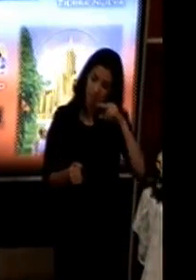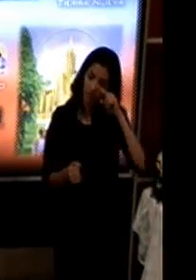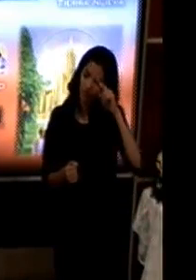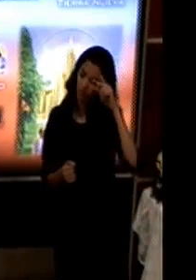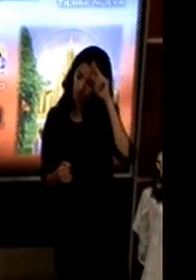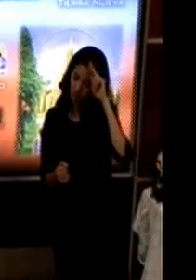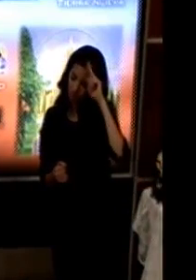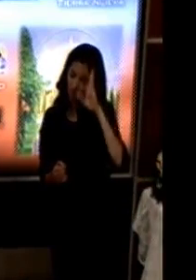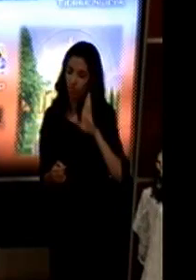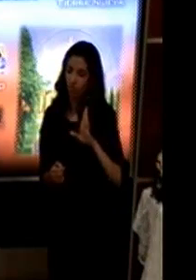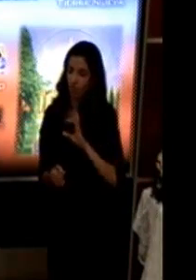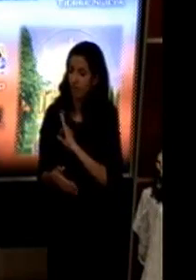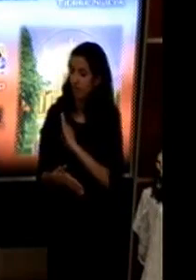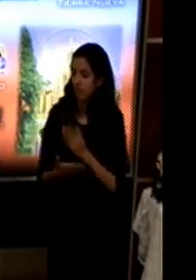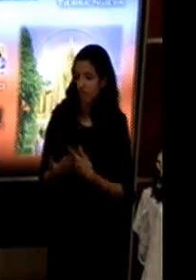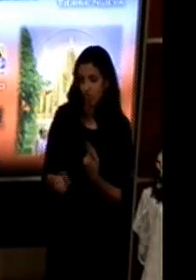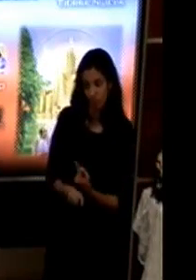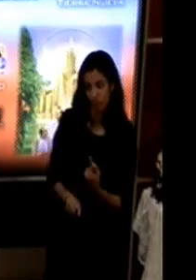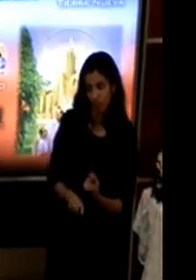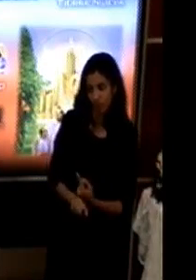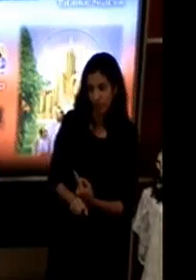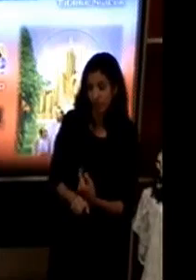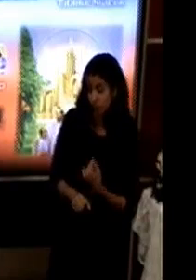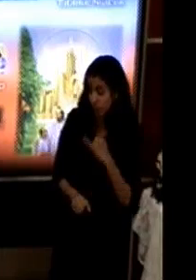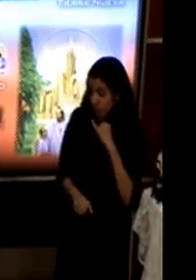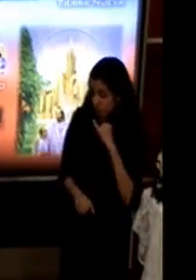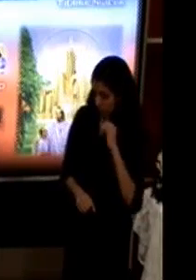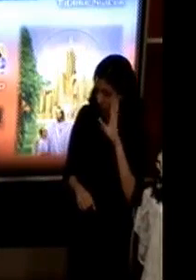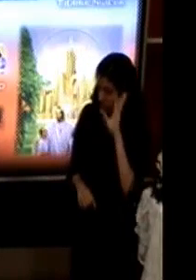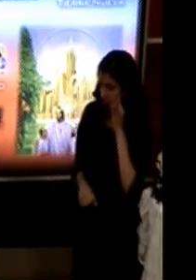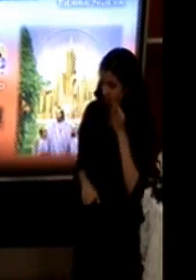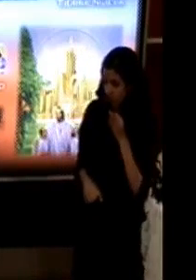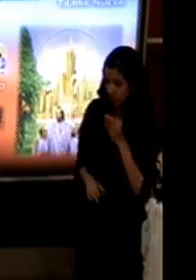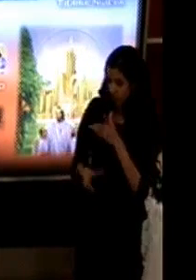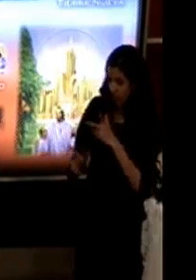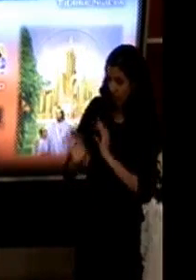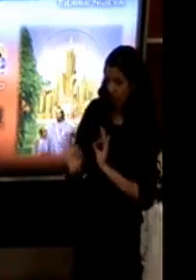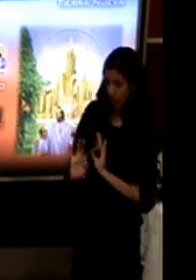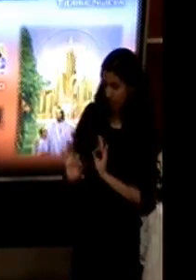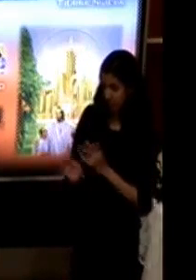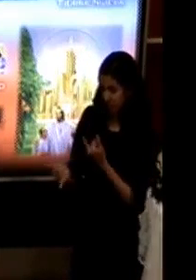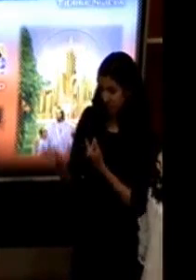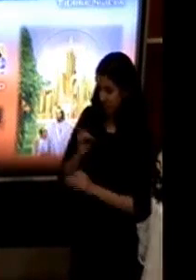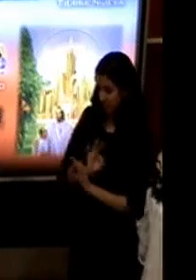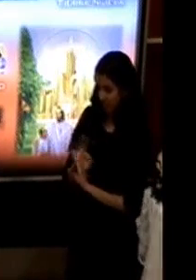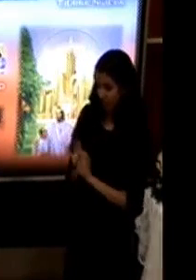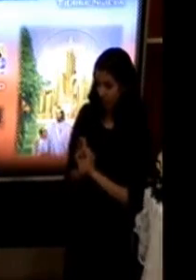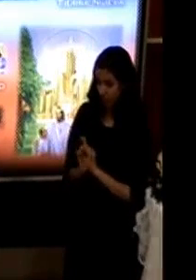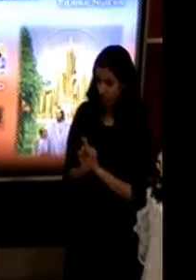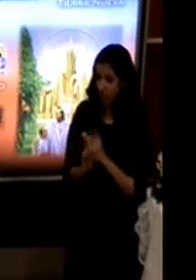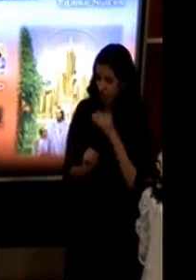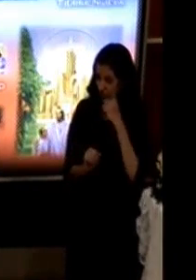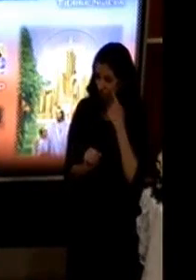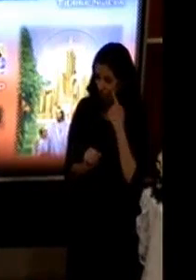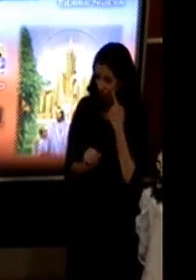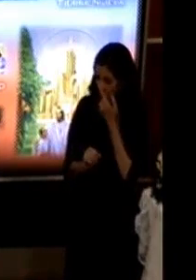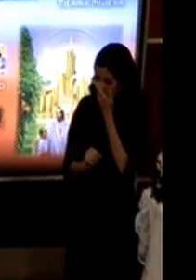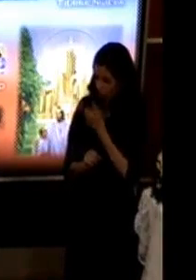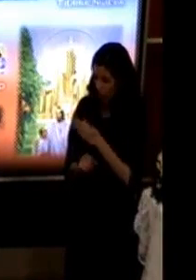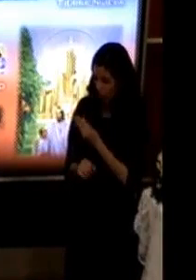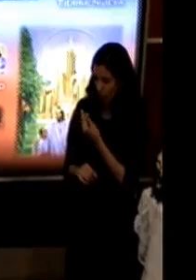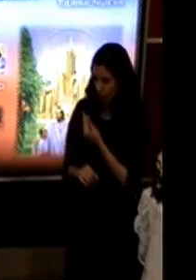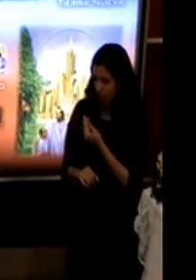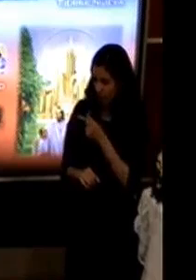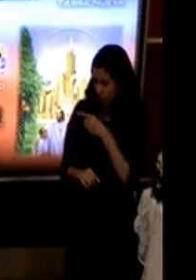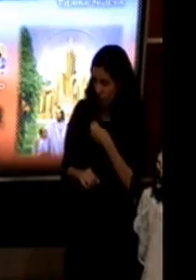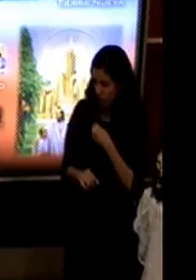dijo, ya lo sé, no me hables, no me digas nada, sé de tus convicciones que querés ser